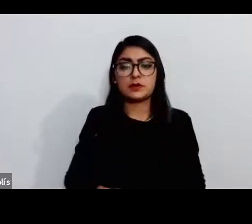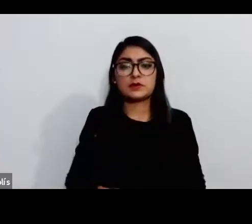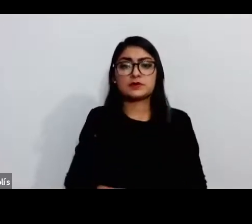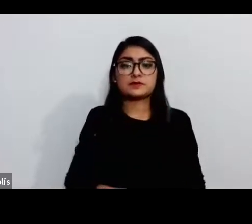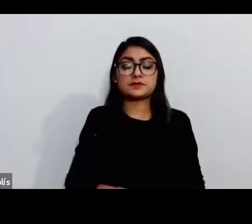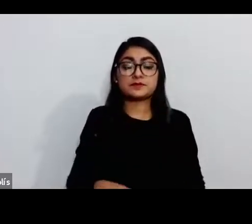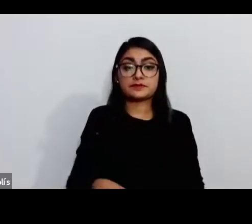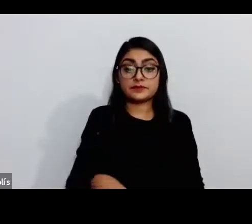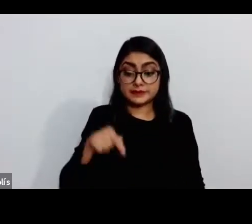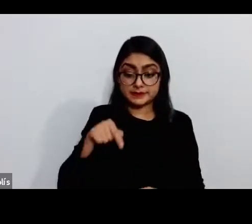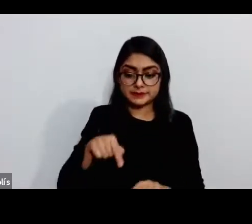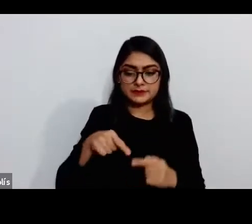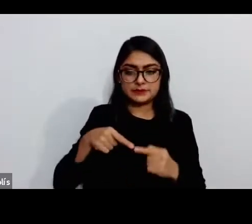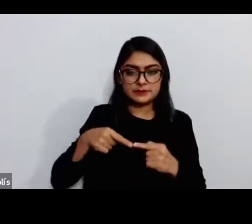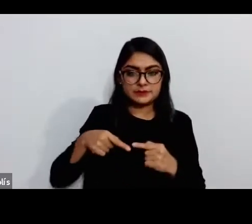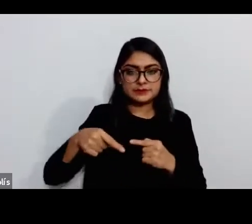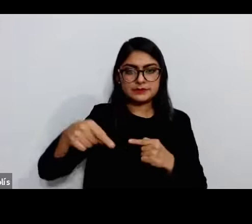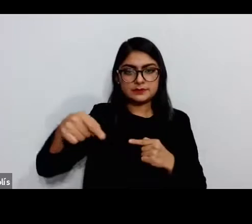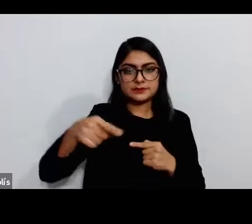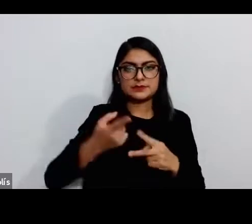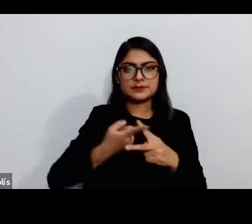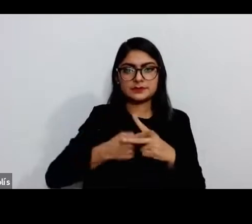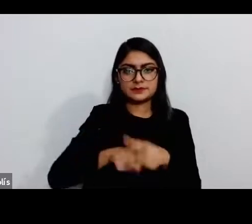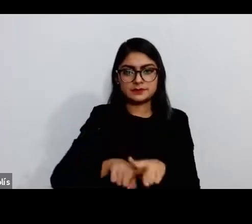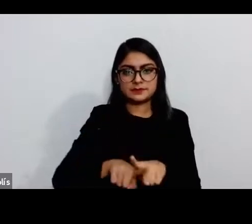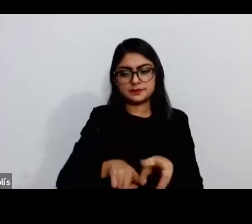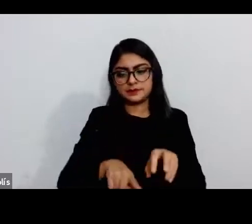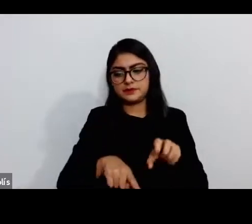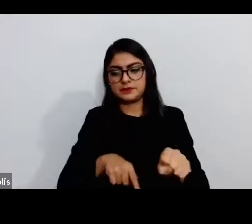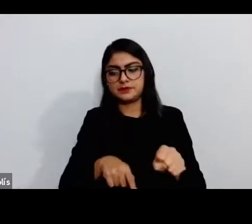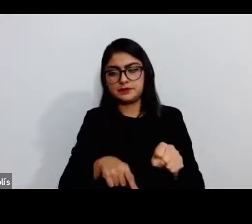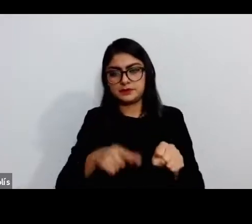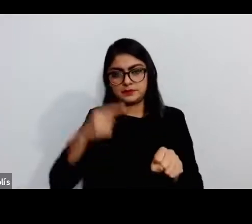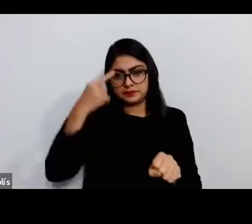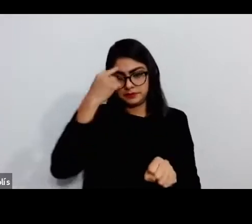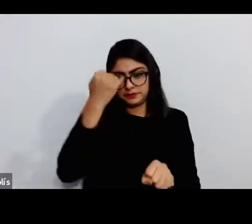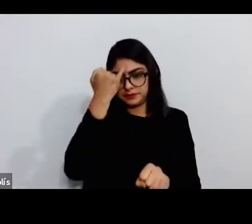ahí de ahí surge esa concepción de los derechos humanos como derechos naturales, ¿no?